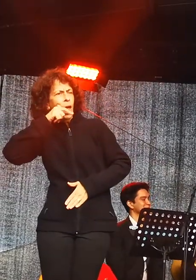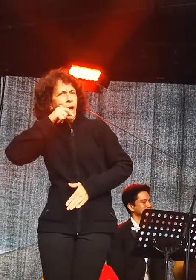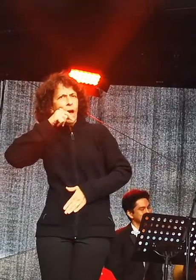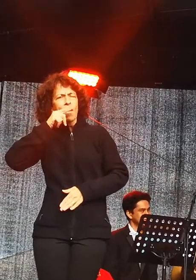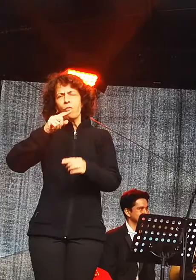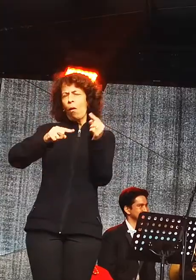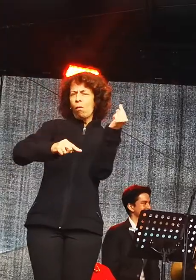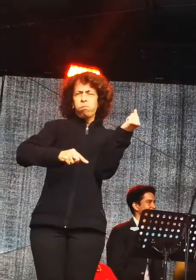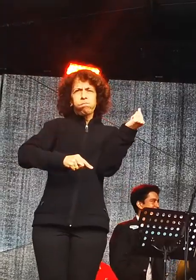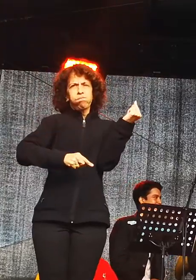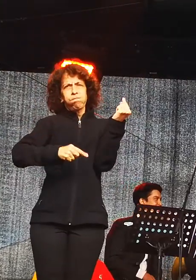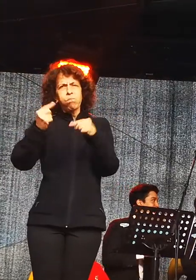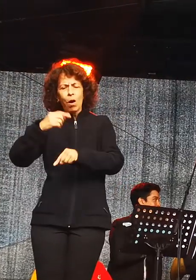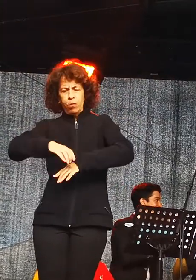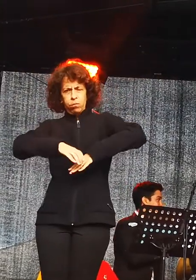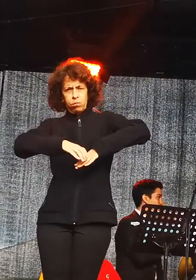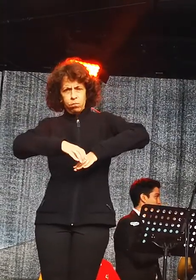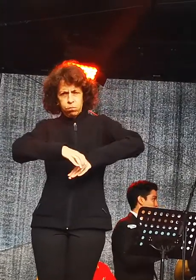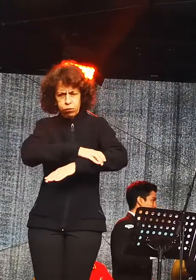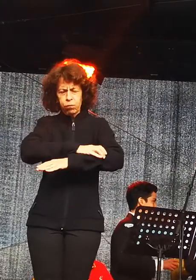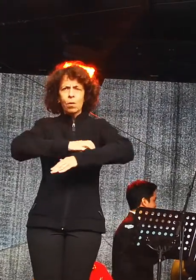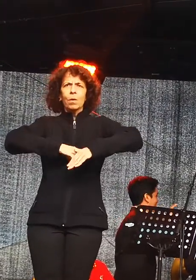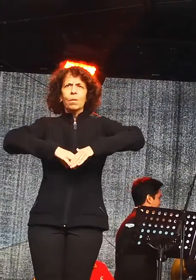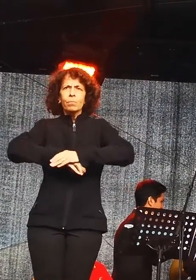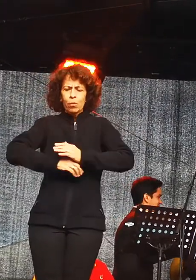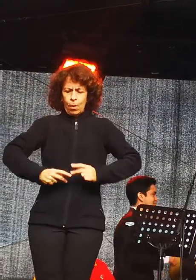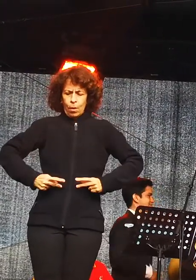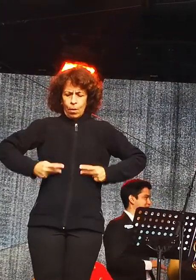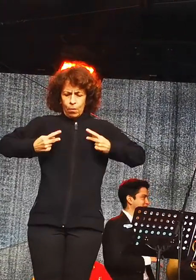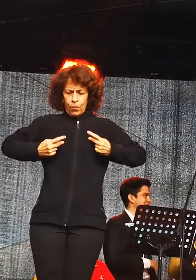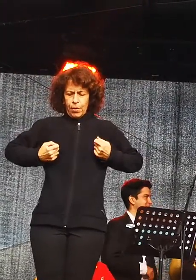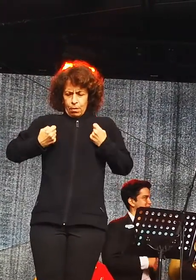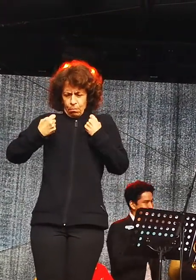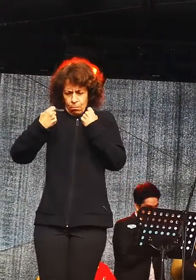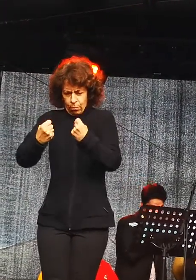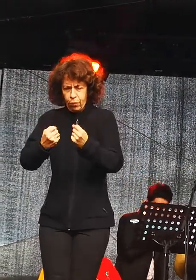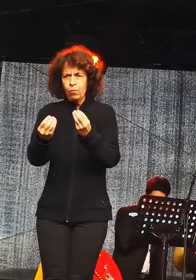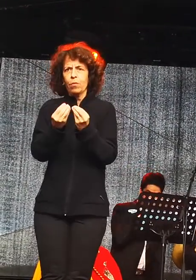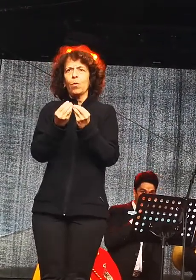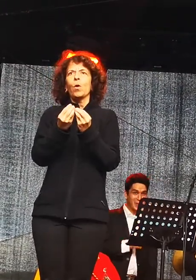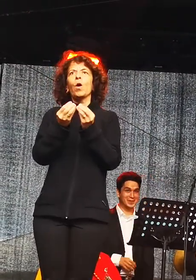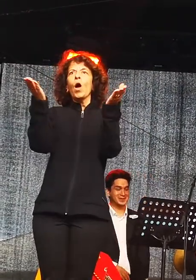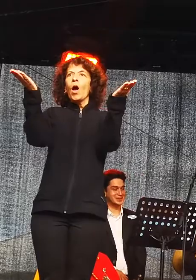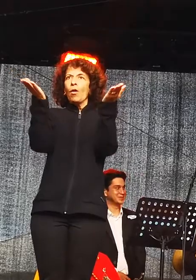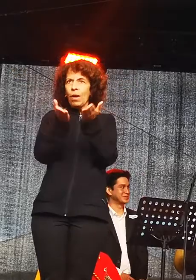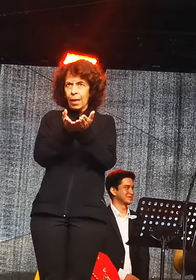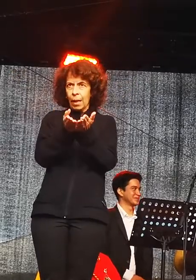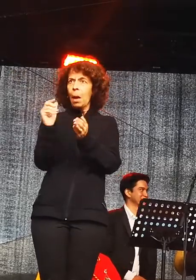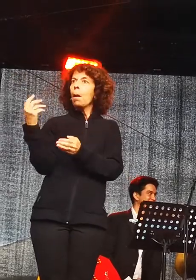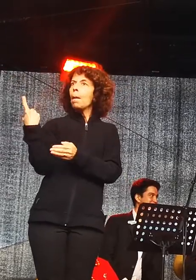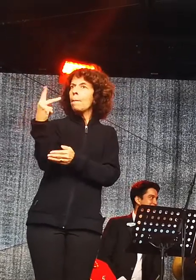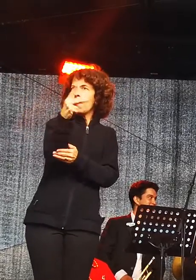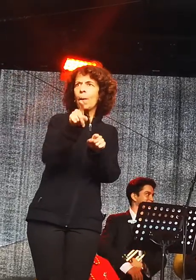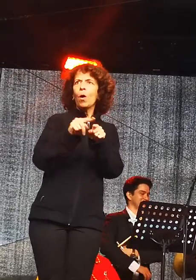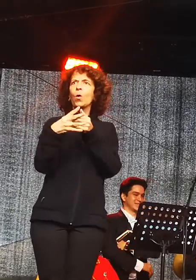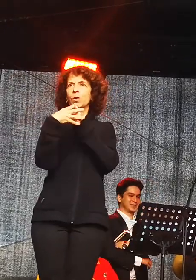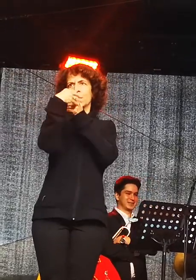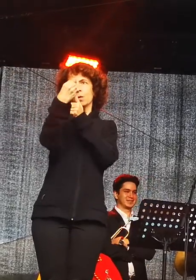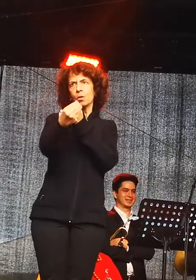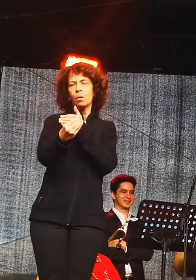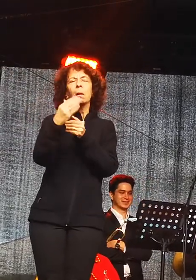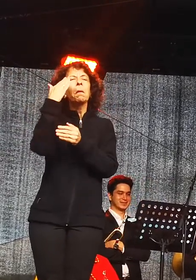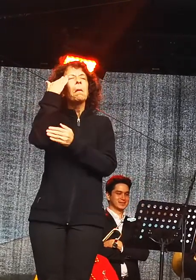leurs efforts, sans ménager ni leur vie, ni leurs biens, dans leur vallée et au dehors, contre celui